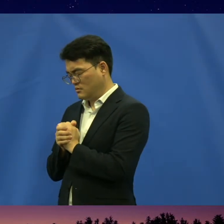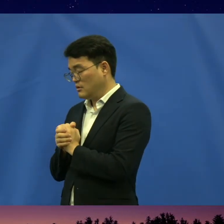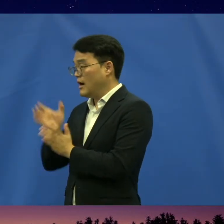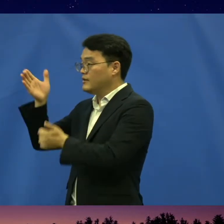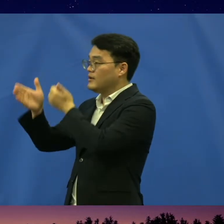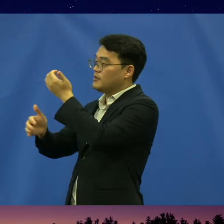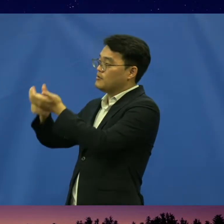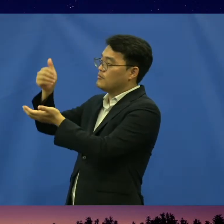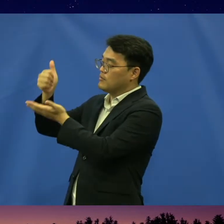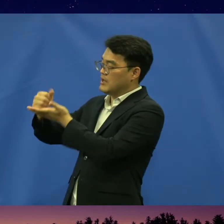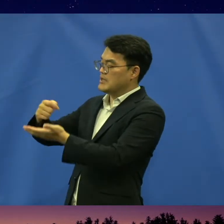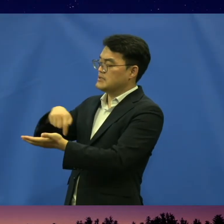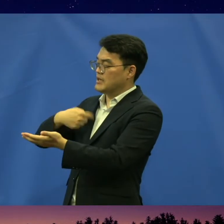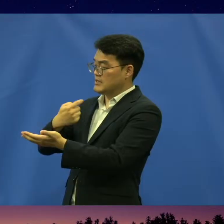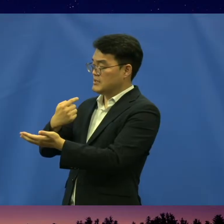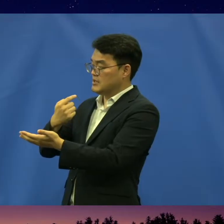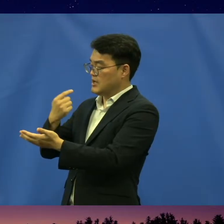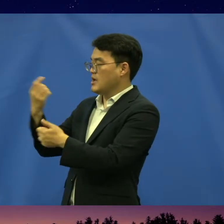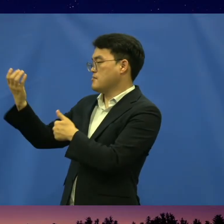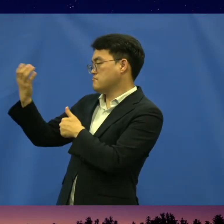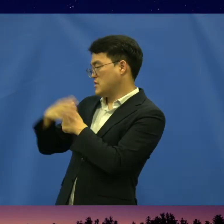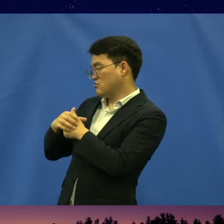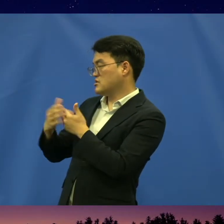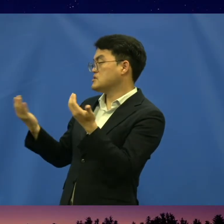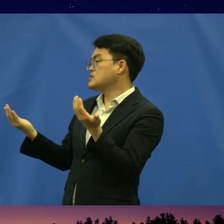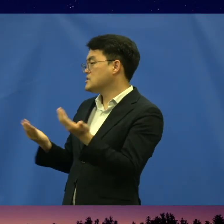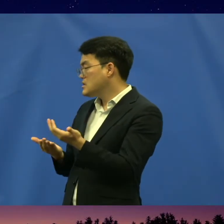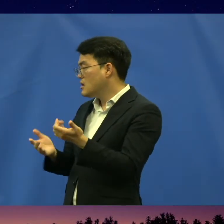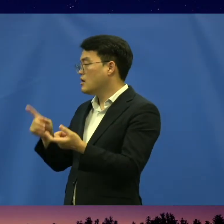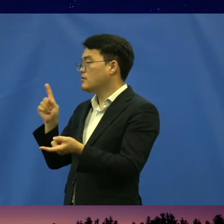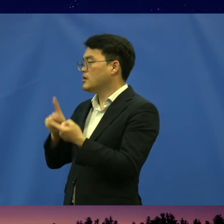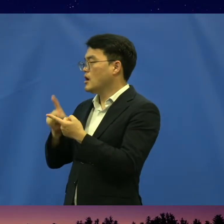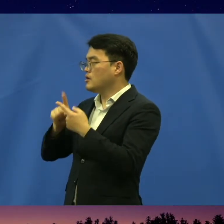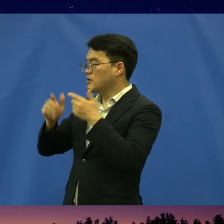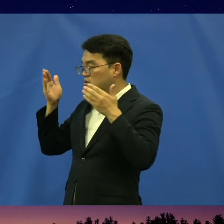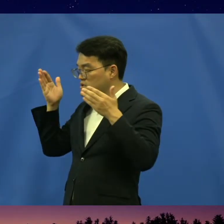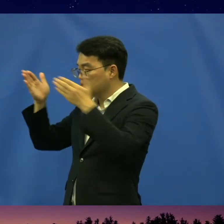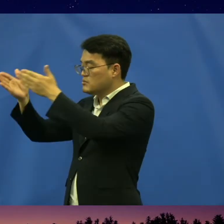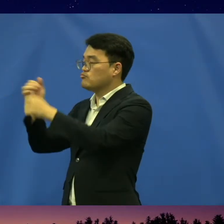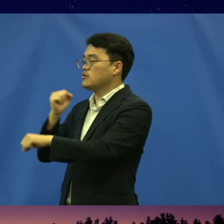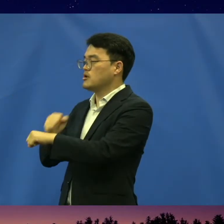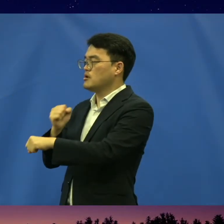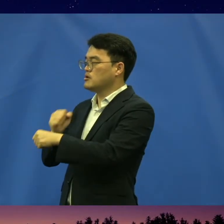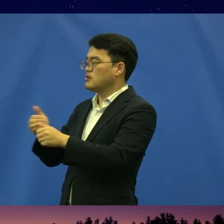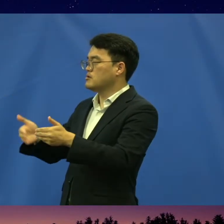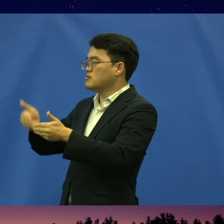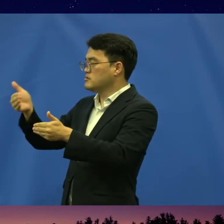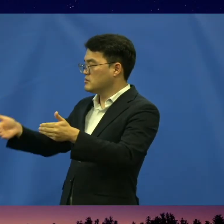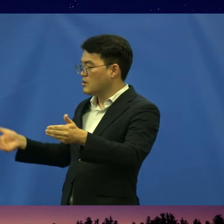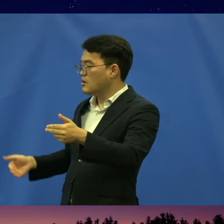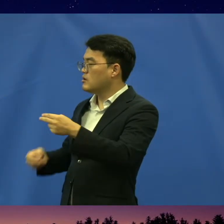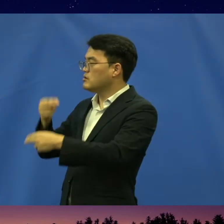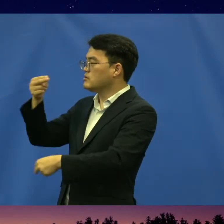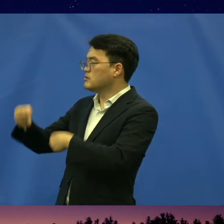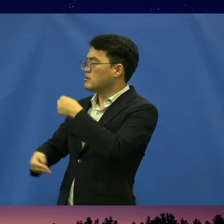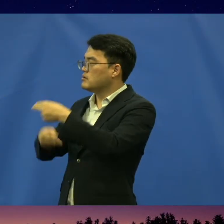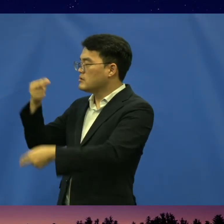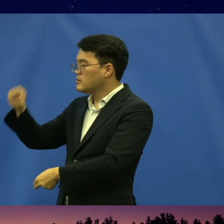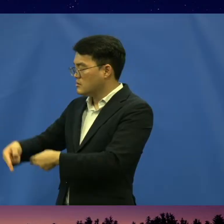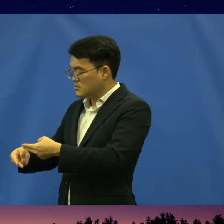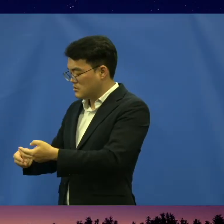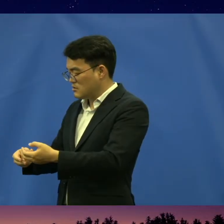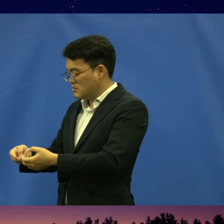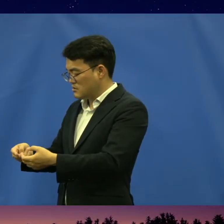않고, 비전을 놓치지 않고, 뇌하부동하지 않고, 감정의 요동을 치지 않고, 시선을 하나님께 맞추고, 그